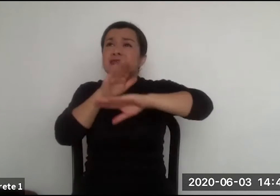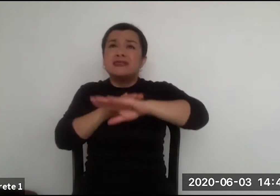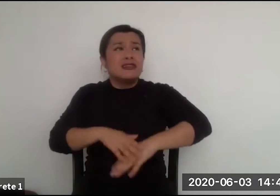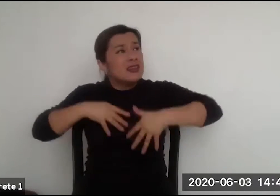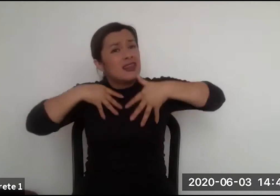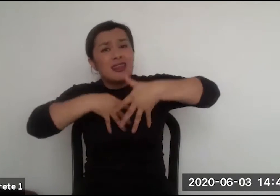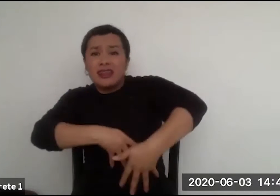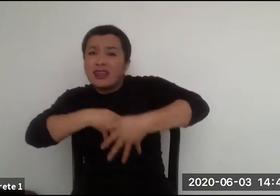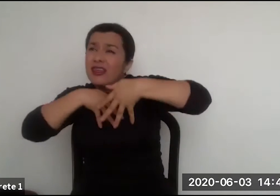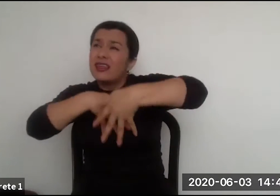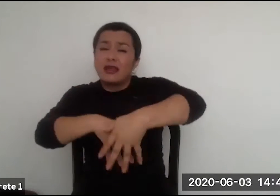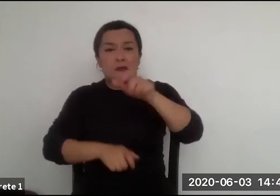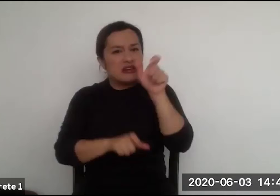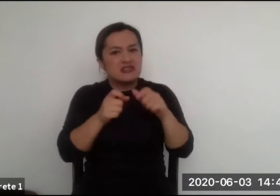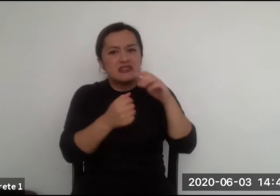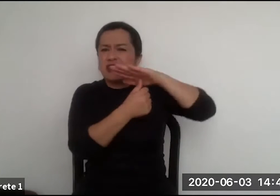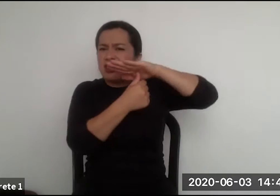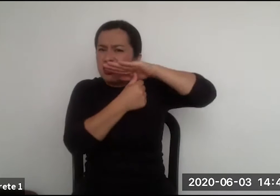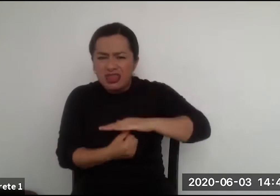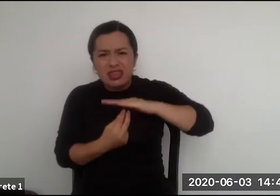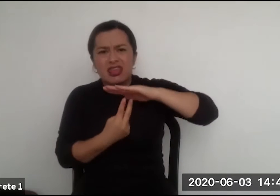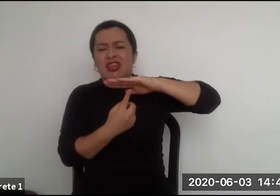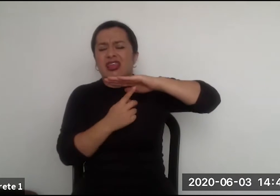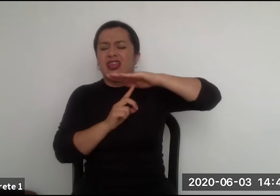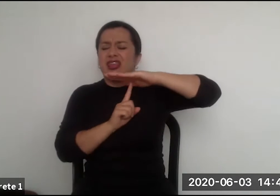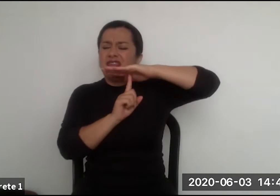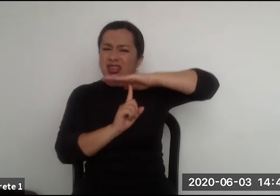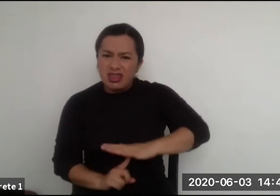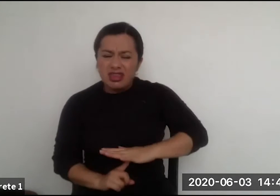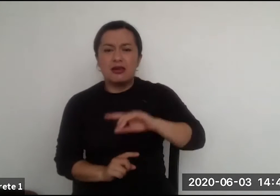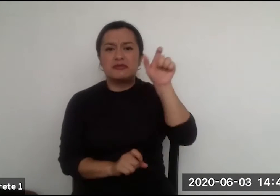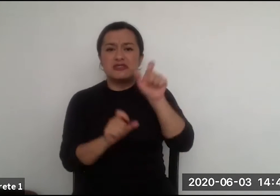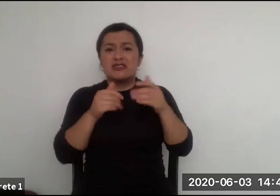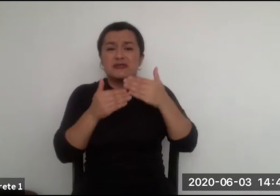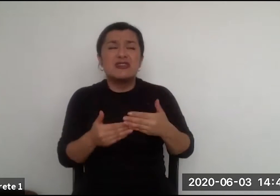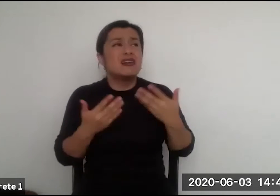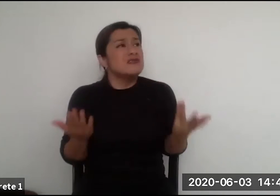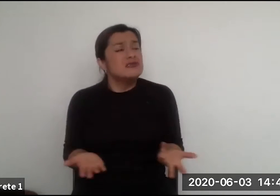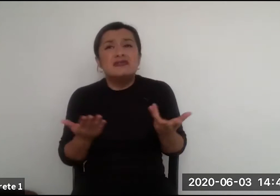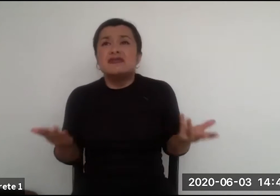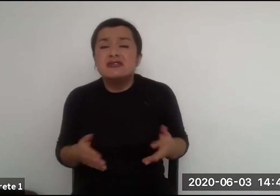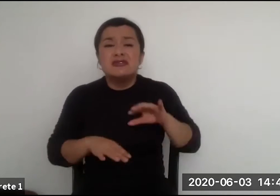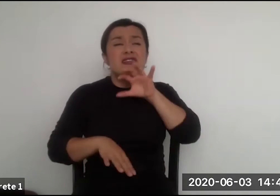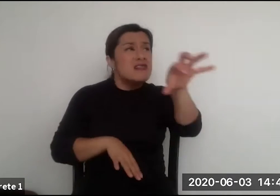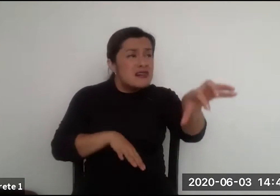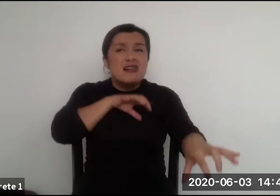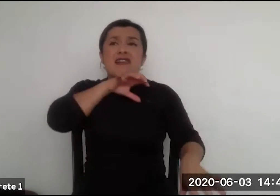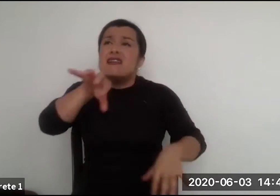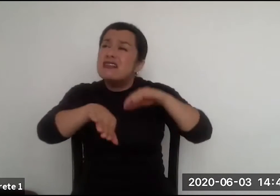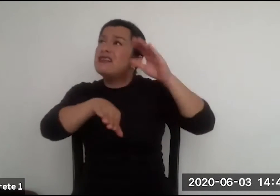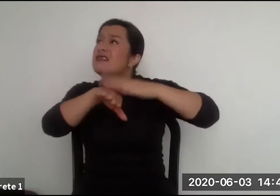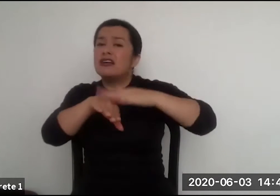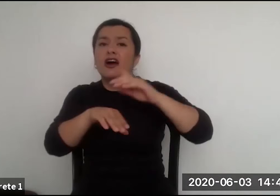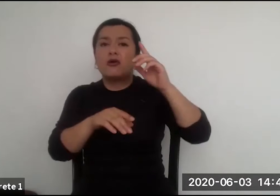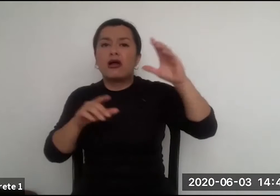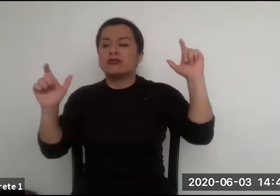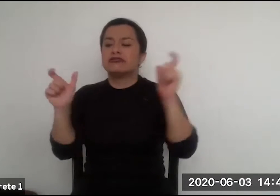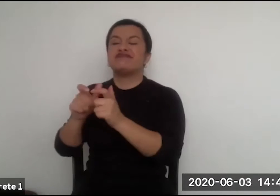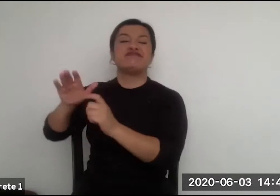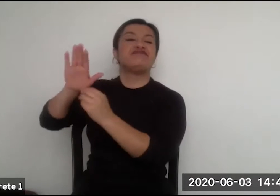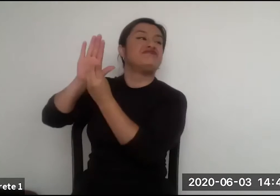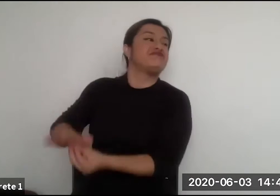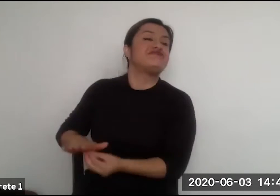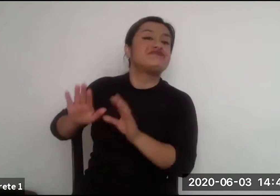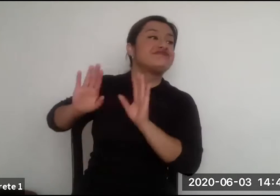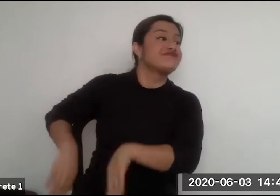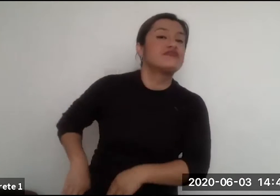las oprimidas, las personas con discapacidad y otras comunidades que han sido minorizadas y puestas en el eje